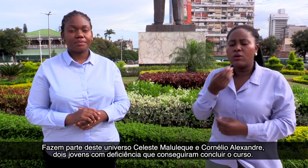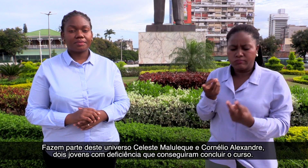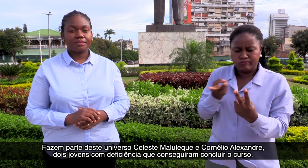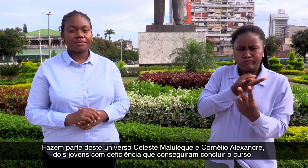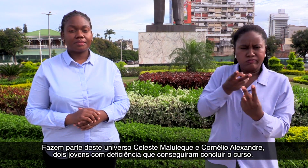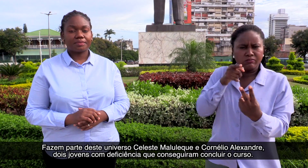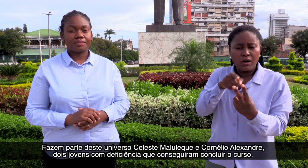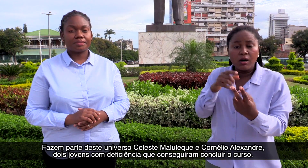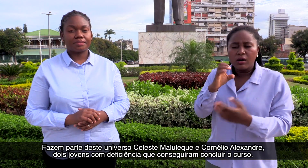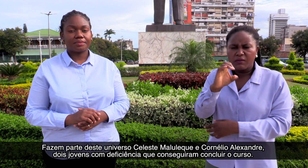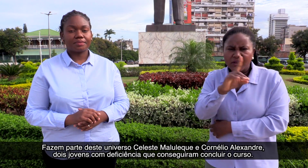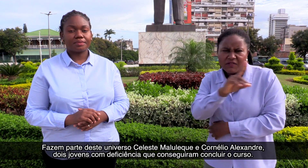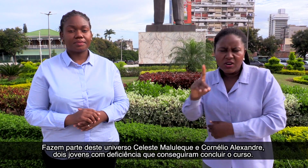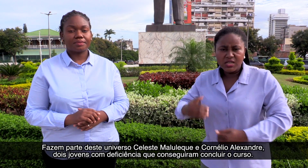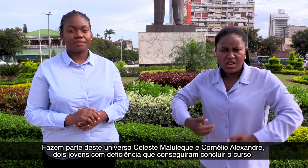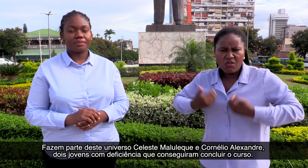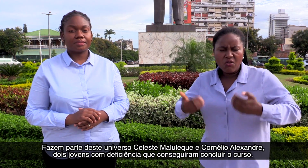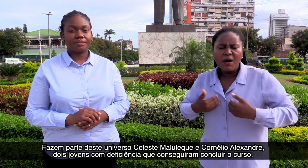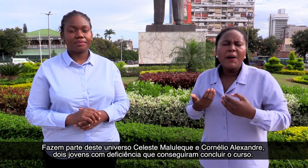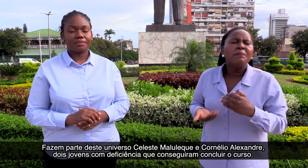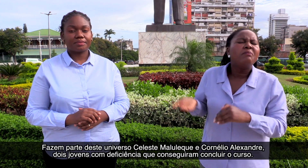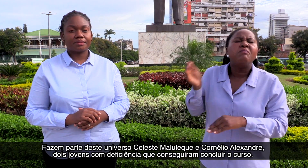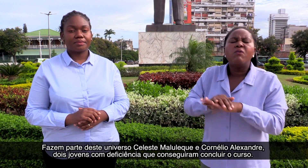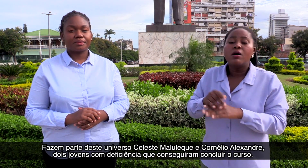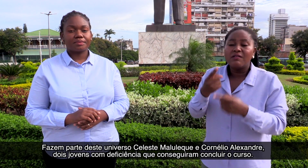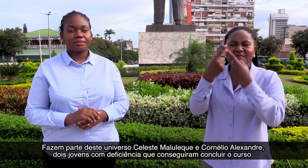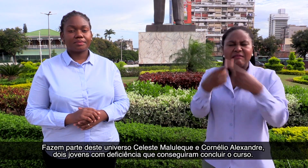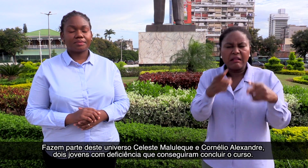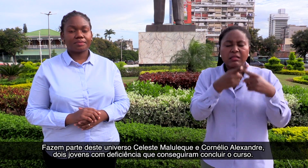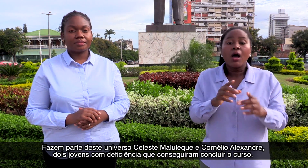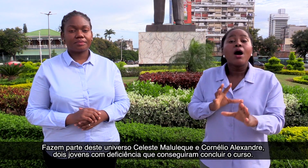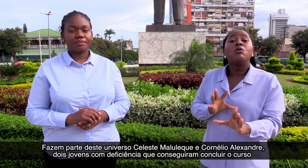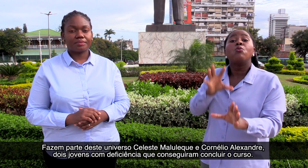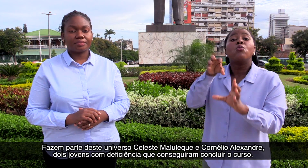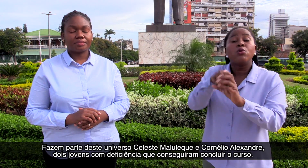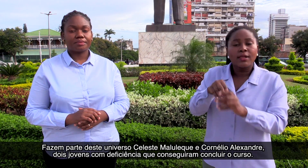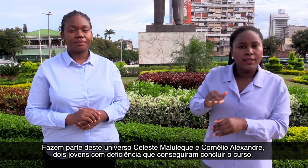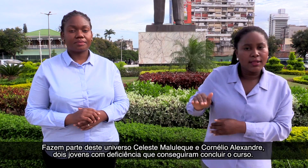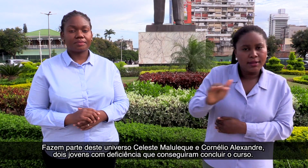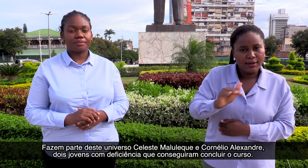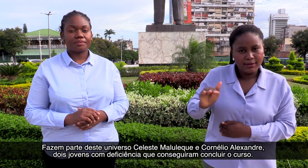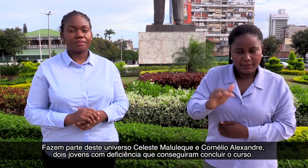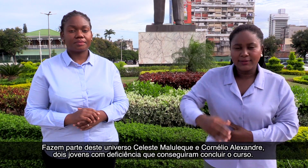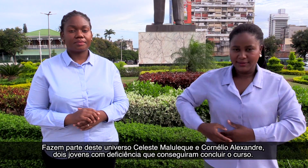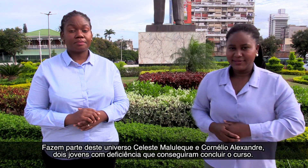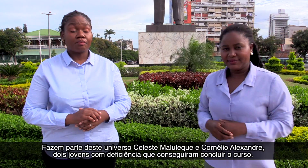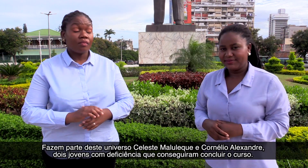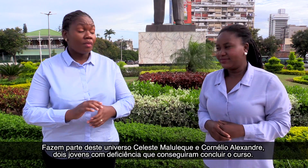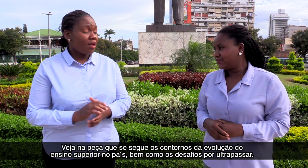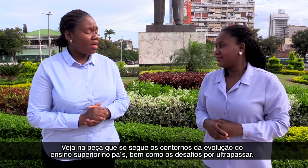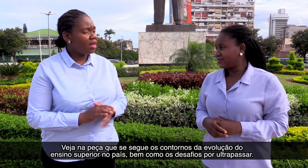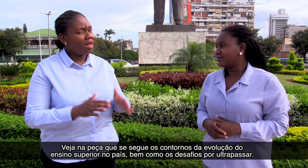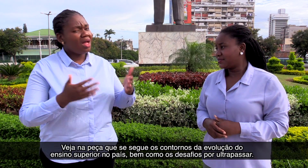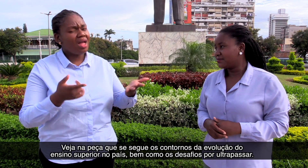universo Celeste Malulek e Cornélio Alexandre, dois jovens com deficiência que conseguiram concluir o